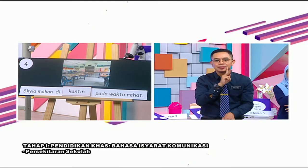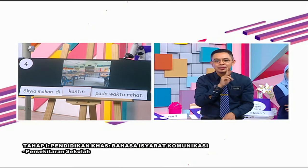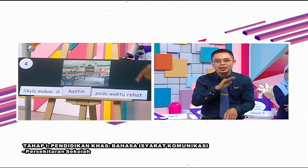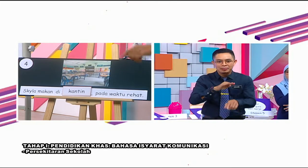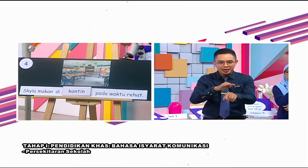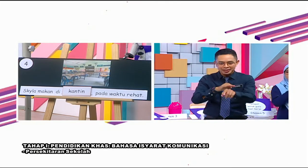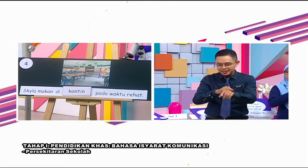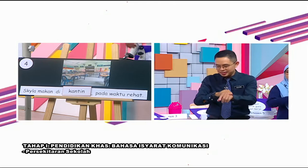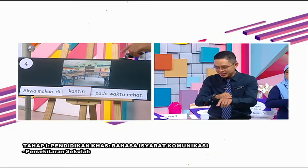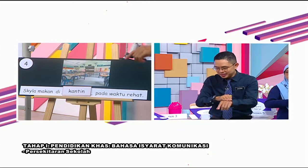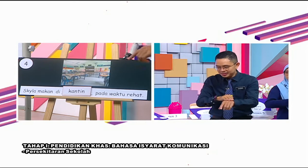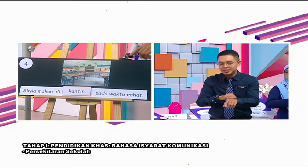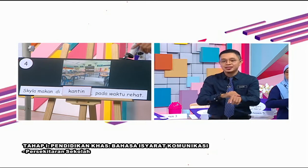Kantin pada